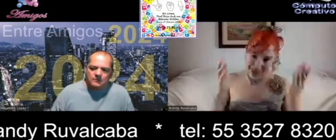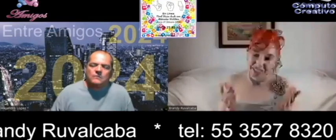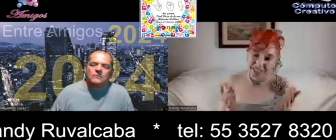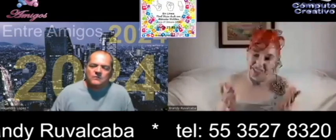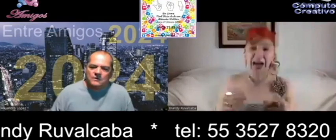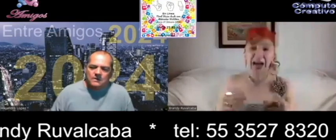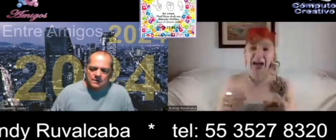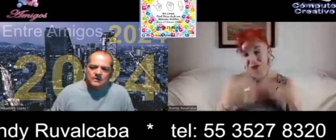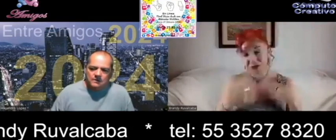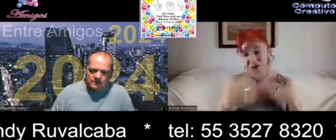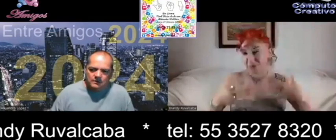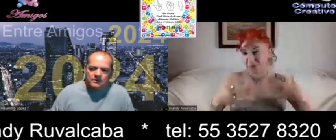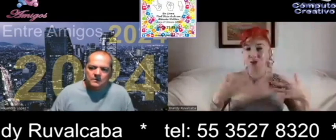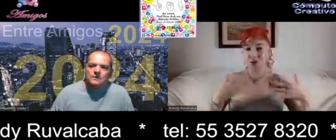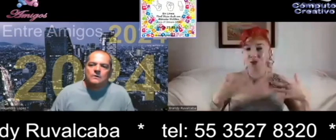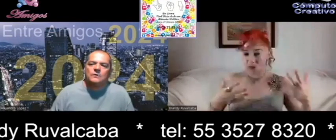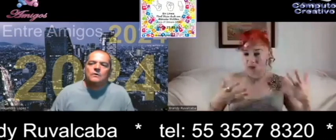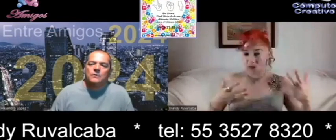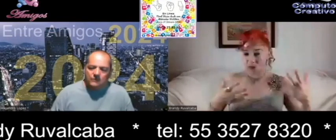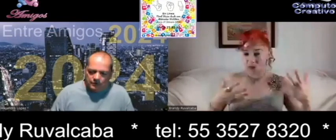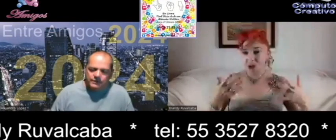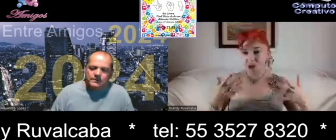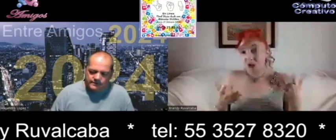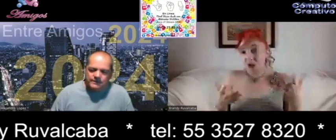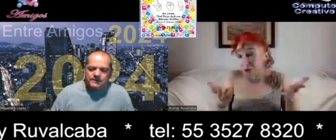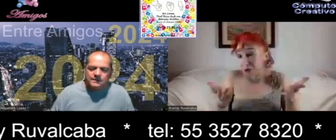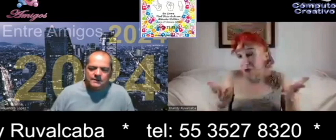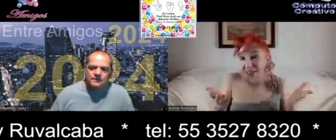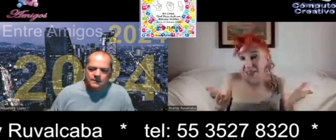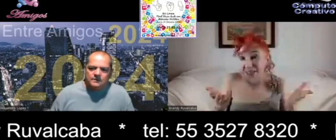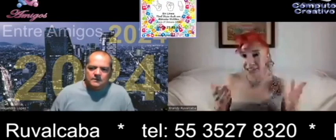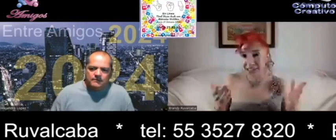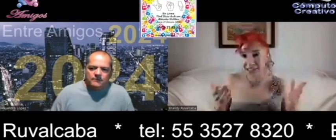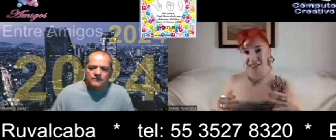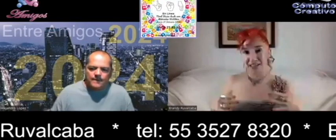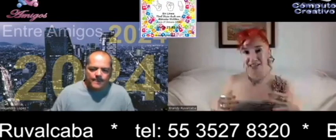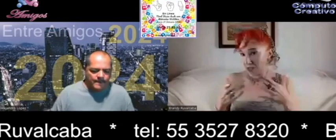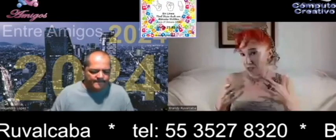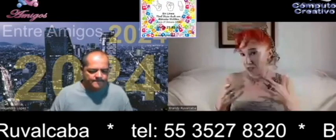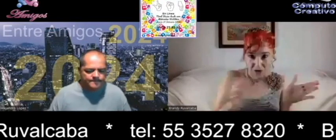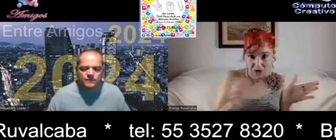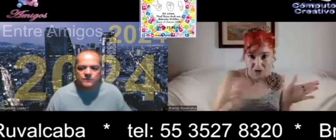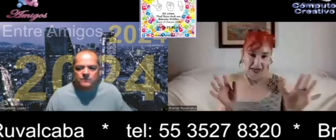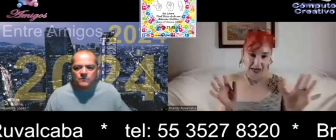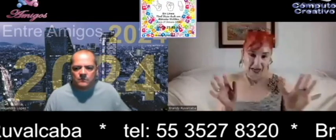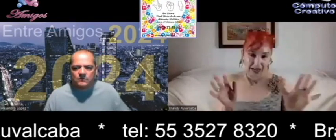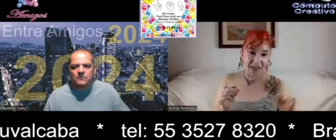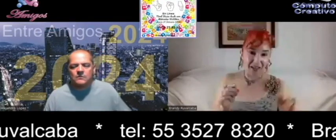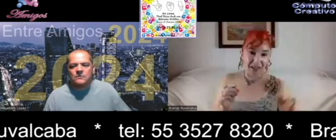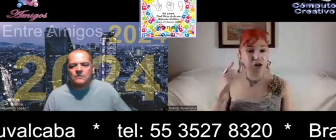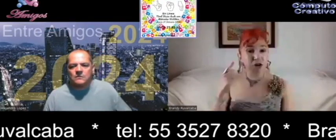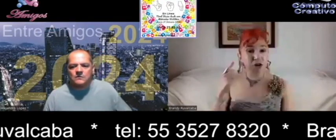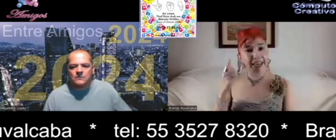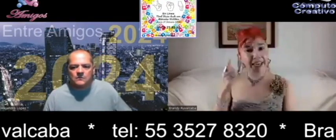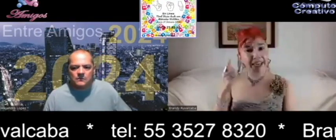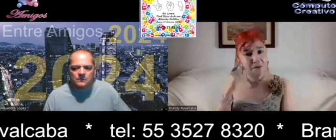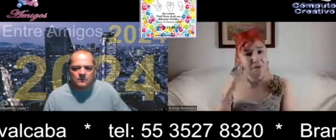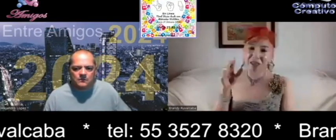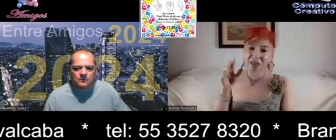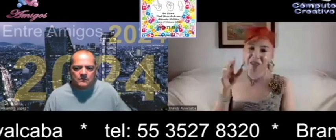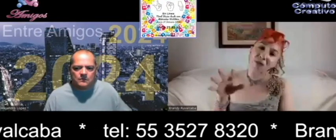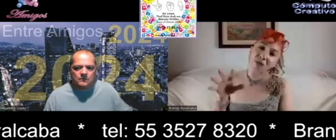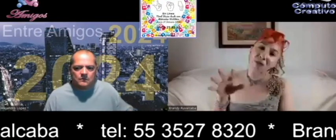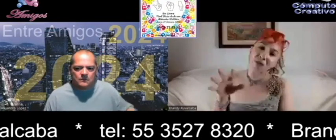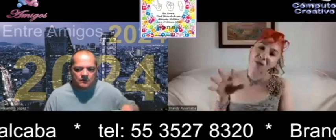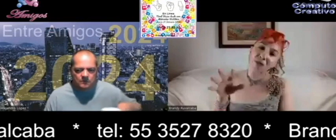interesado en el tema. A eso le llamamos nosotros Oyente, sí. normalmente, en México, en Guadalajara. Gente, ay, voy a meterme